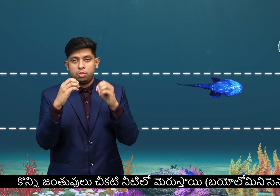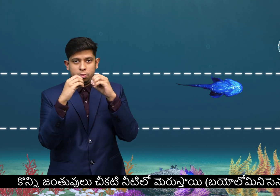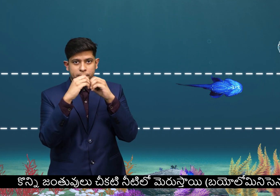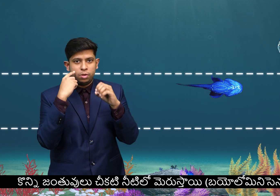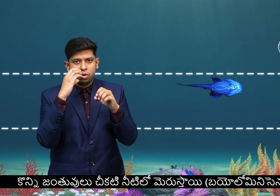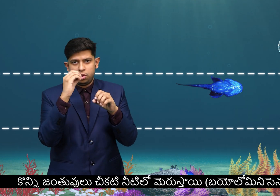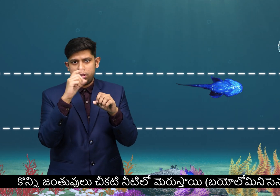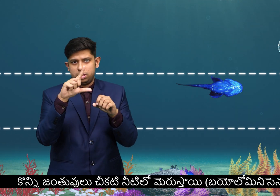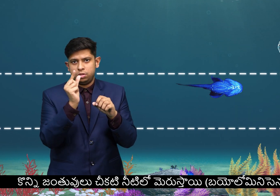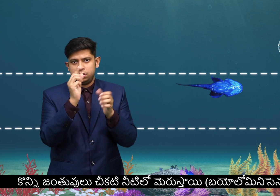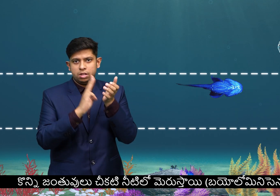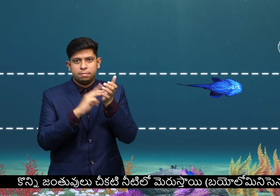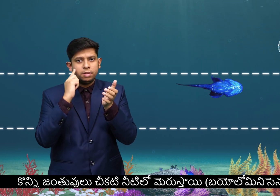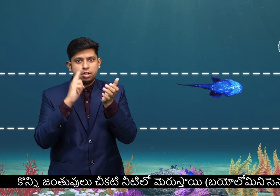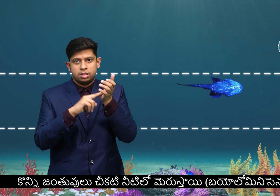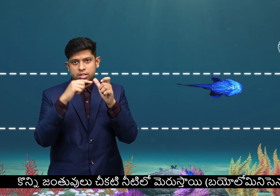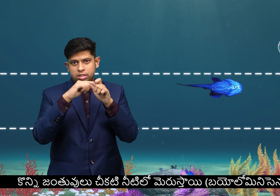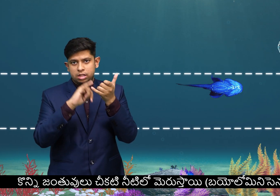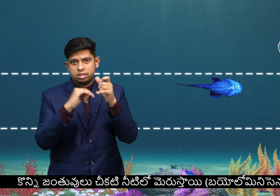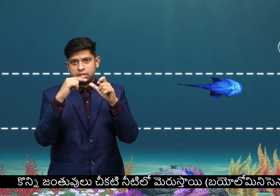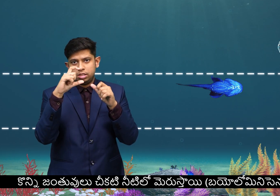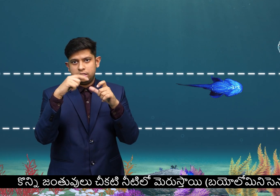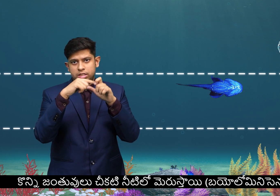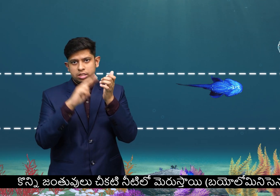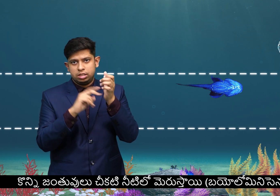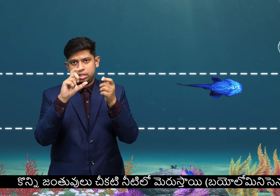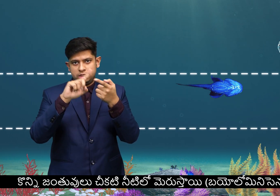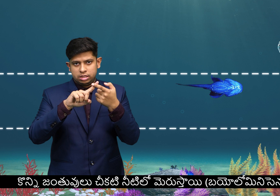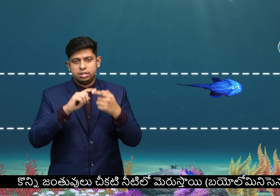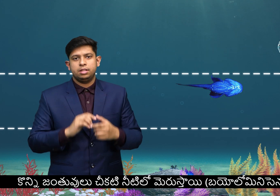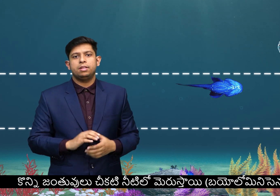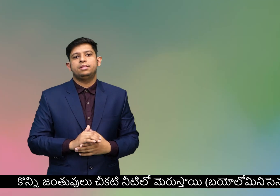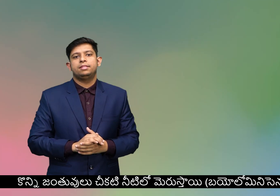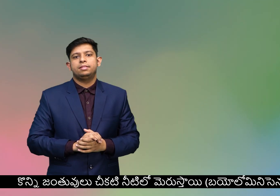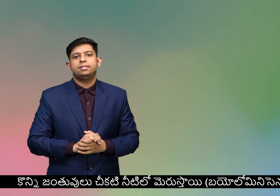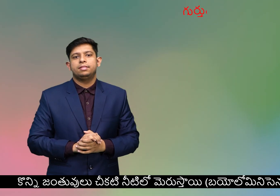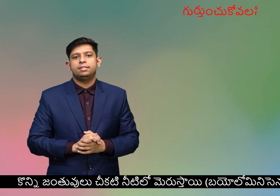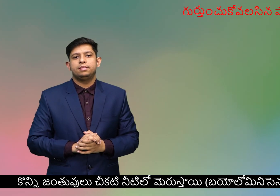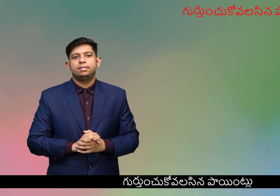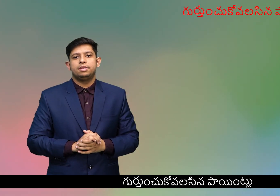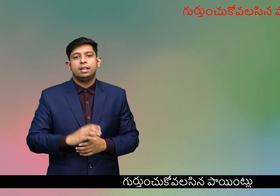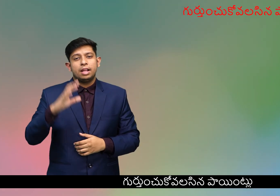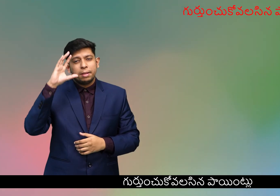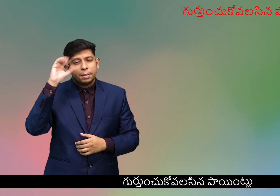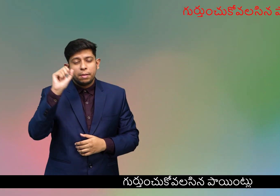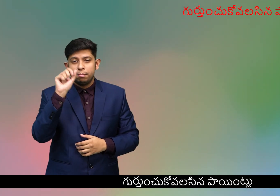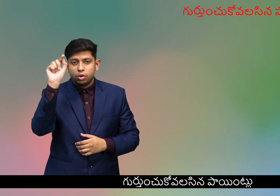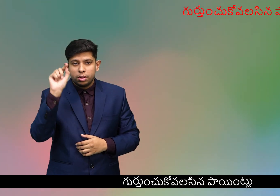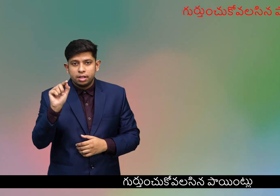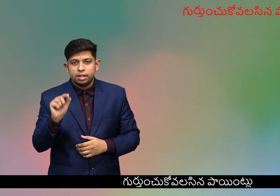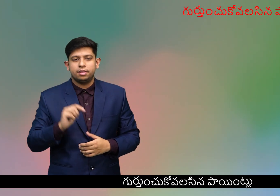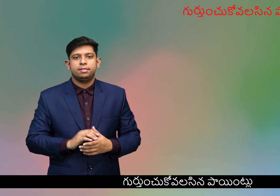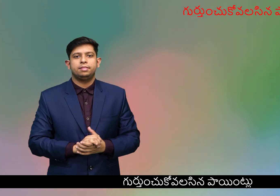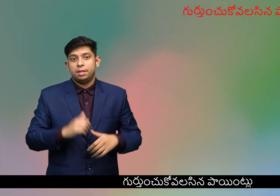కొన్ని జంతువులు చీకటి నీటిలో మెరుస్తాయి. బయోలోమినిసెన్స్ను చూపుతాయి. గుర్తుంచుకోవలసిన